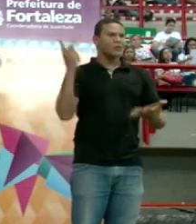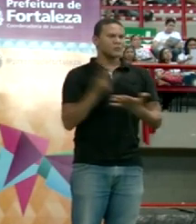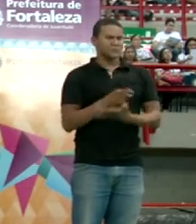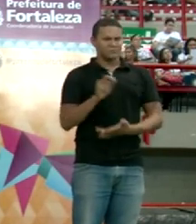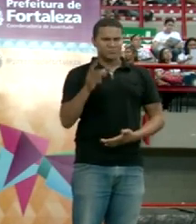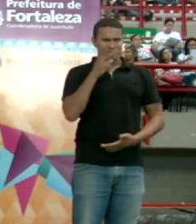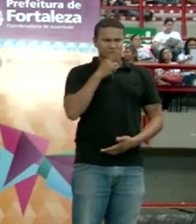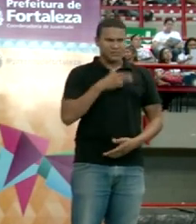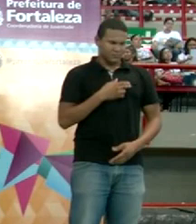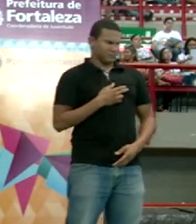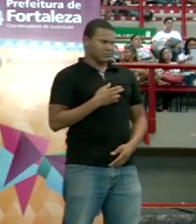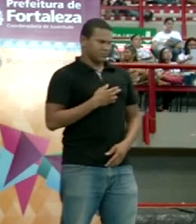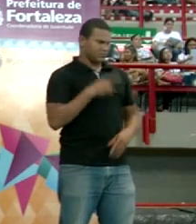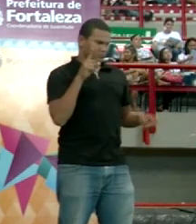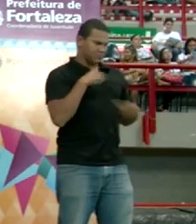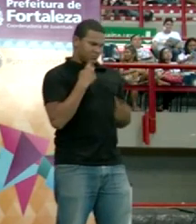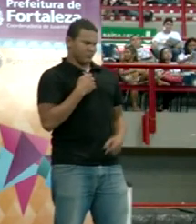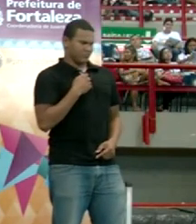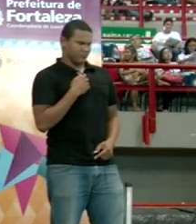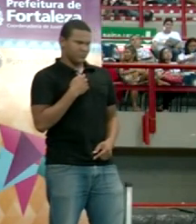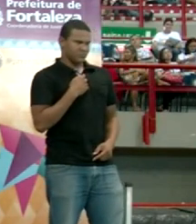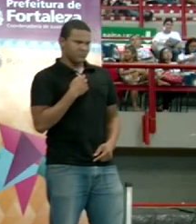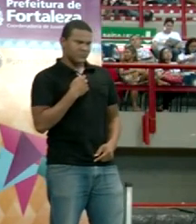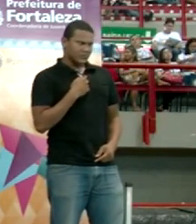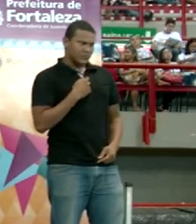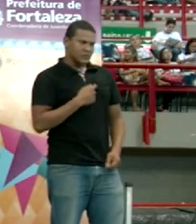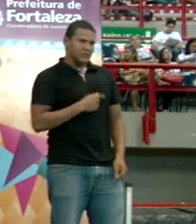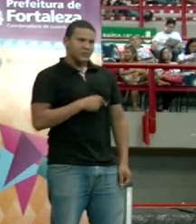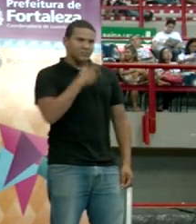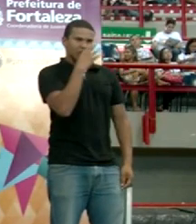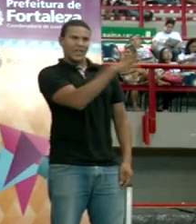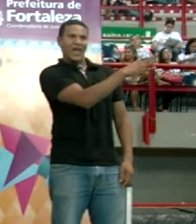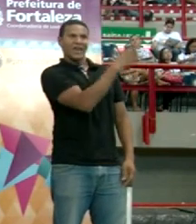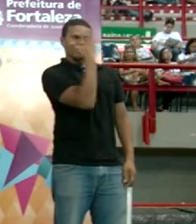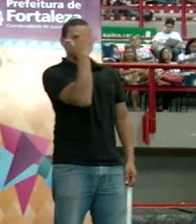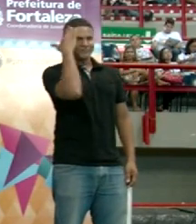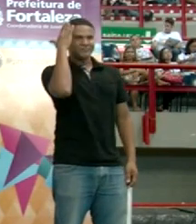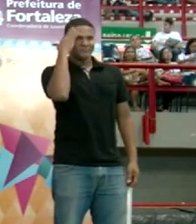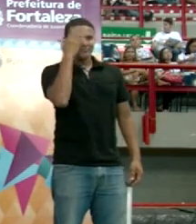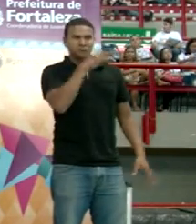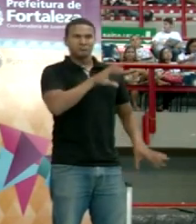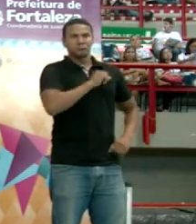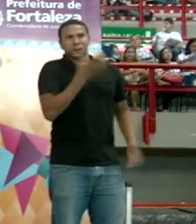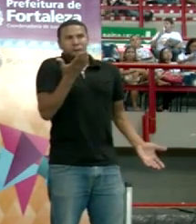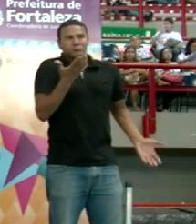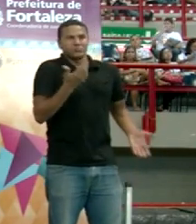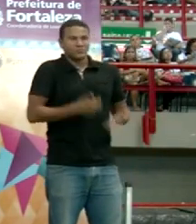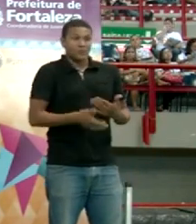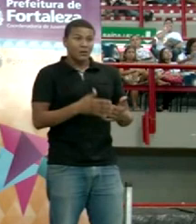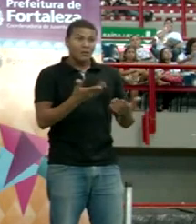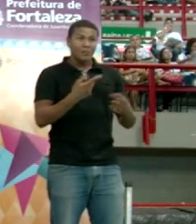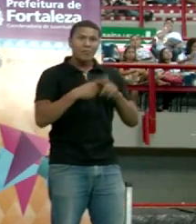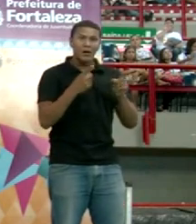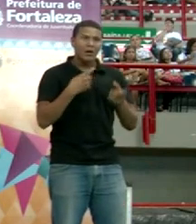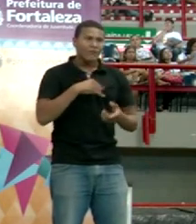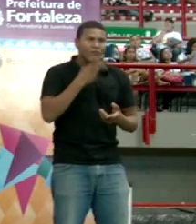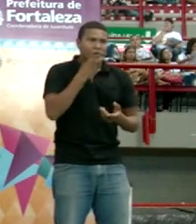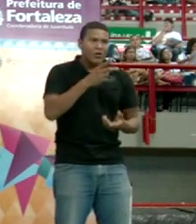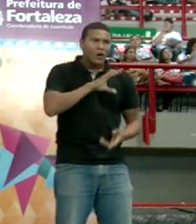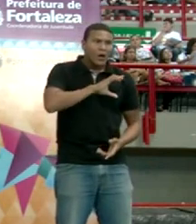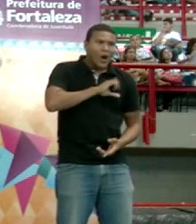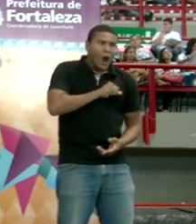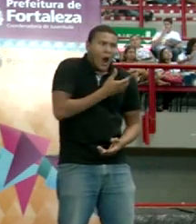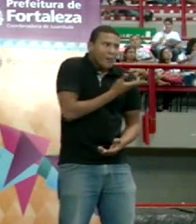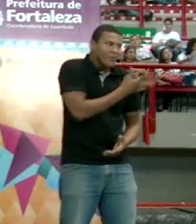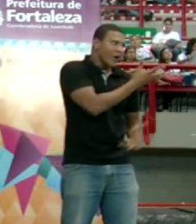alguma maneira representando outra coisa. Apesar de ser a mesma mensagem, mas quando